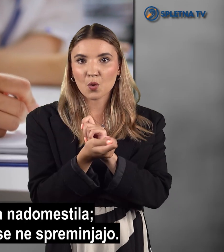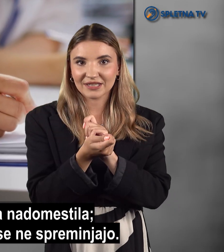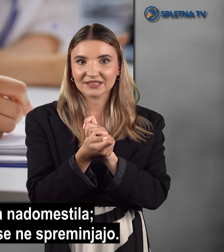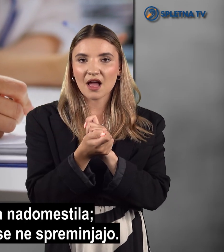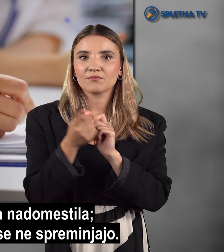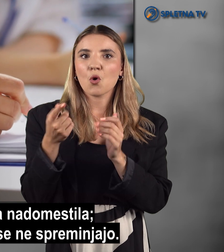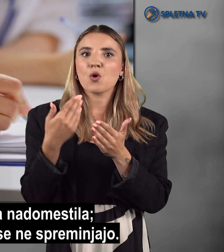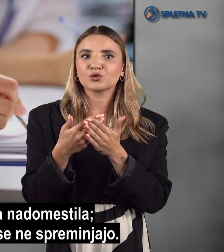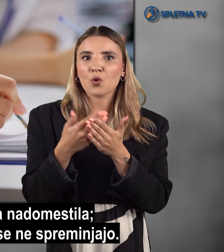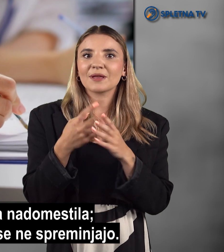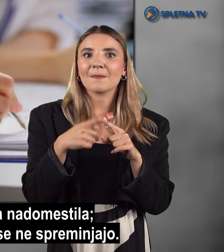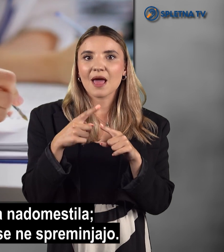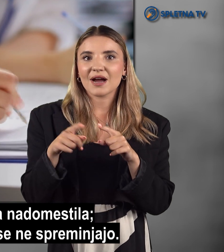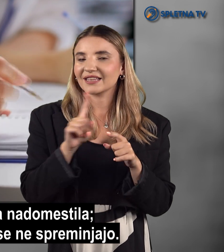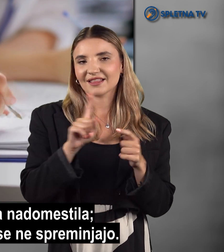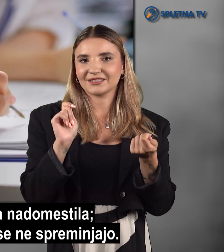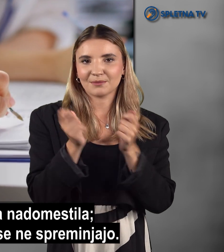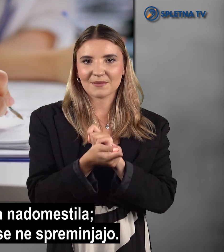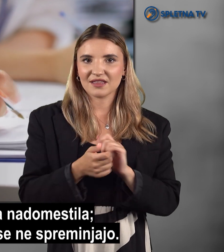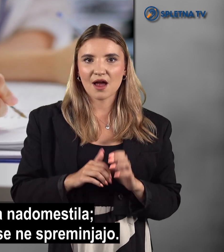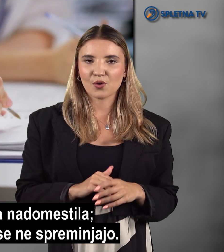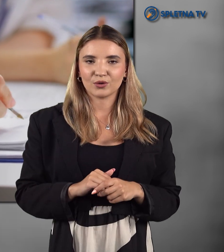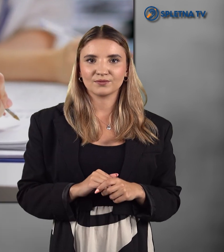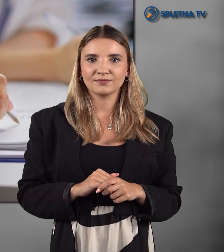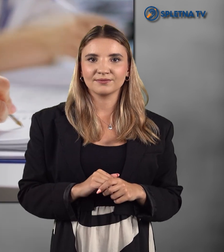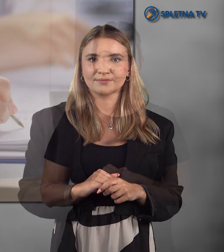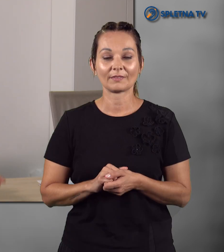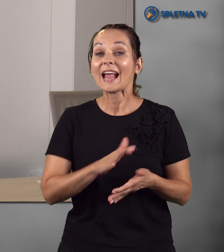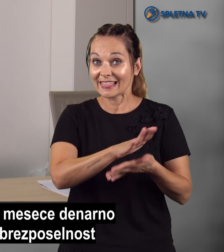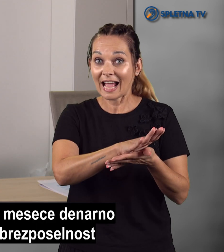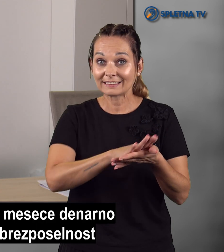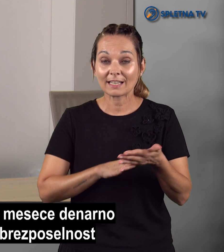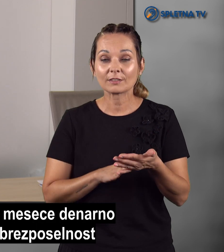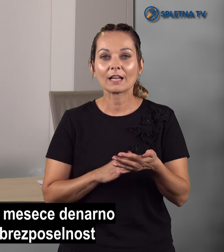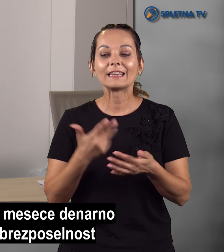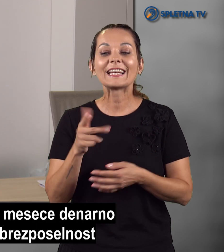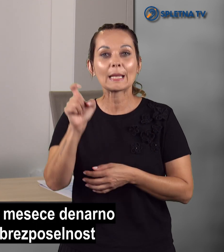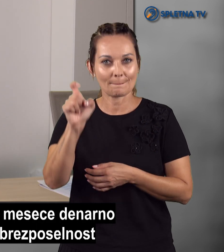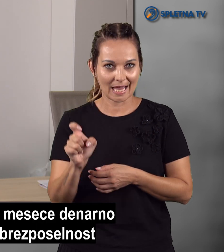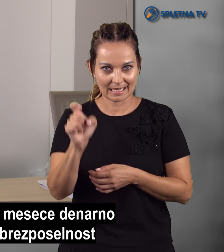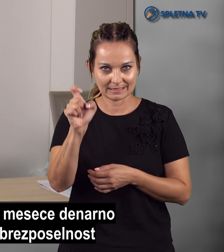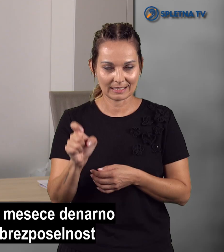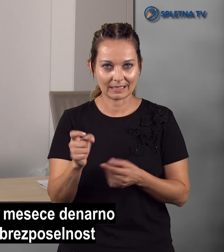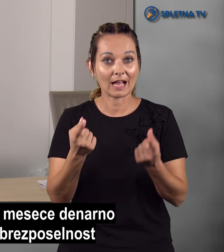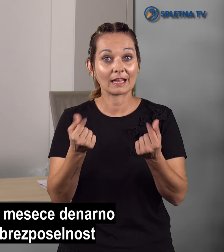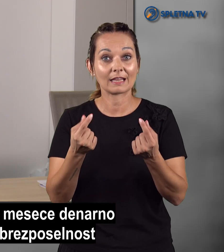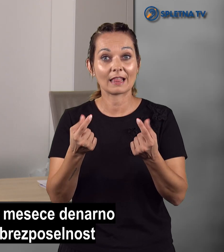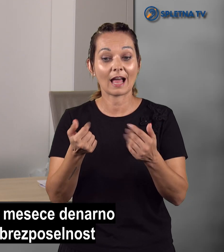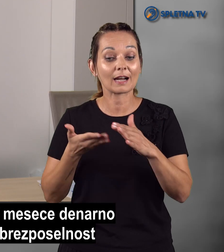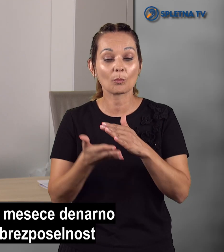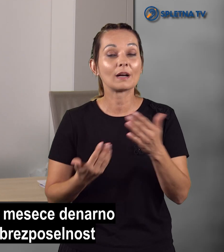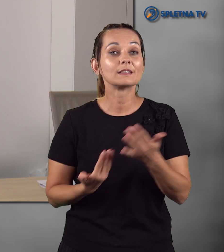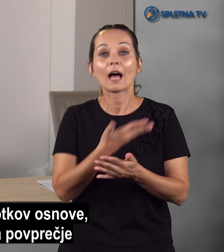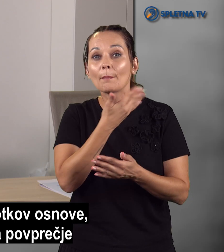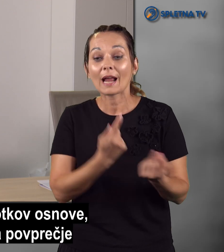denarnega nadomestila, osnovni parametri se ne spreminjajo. Na začetku prve 3 mesece denarno nadomestilo